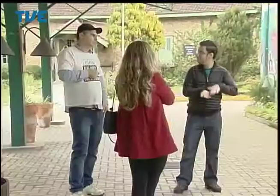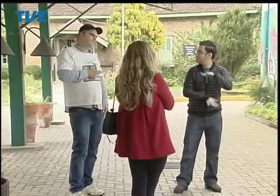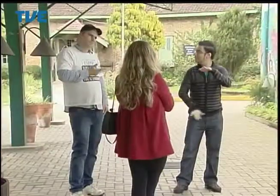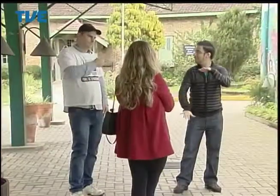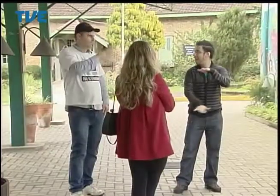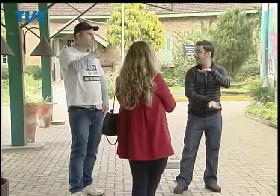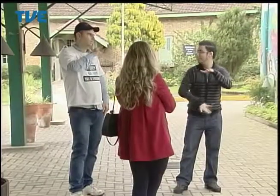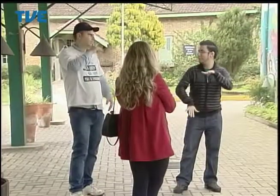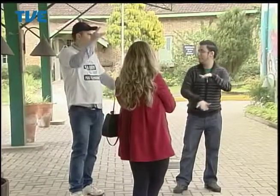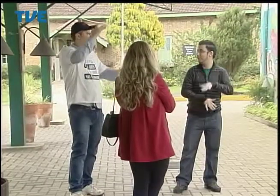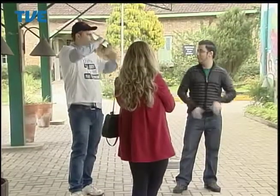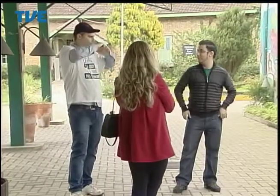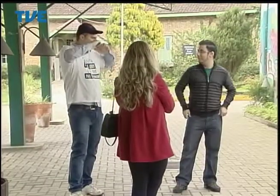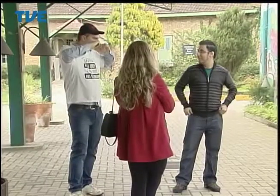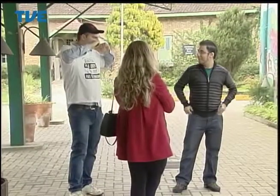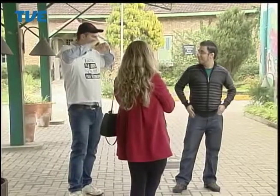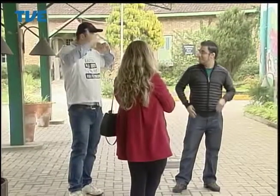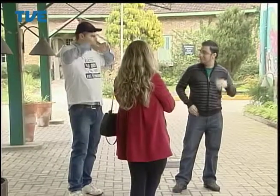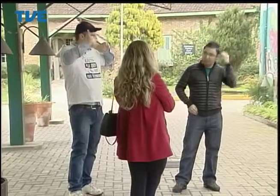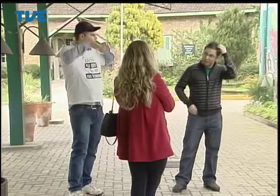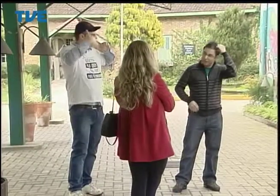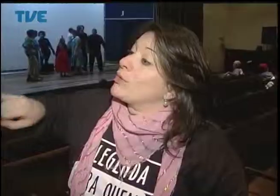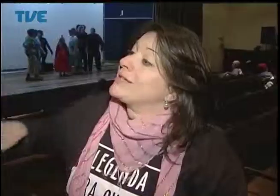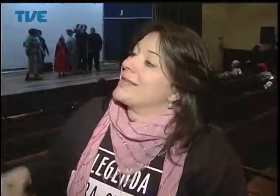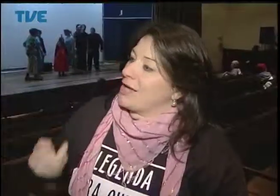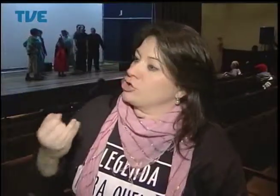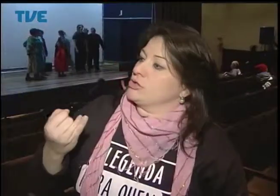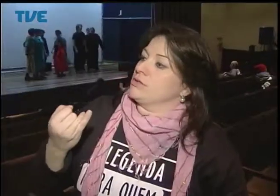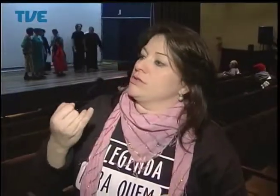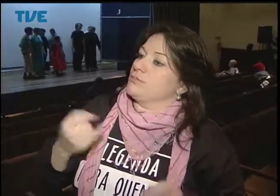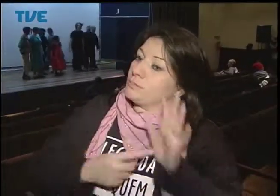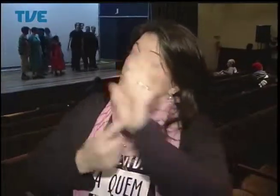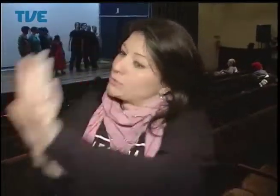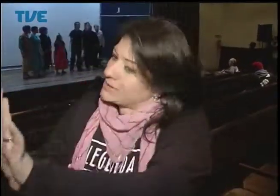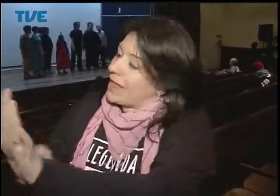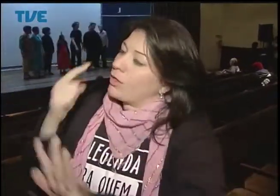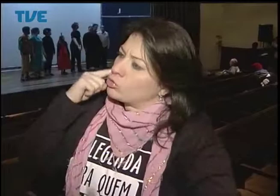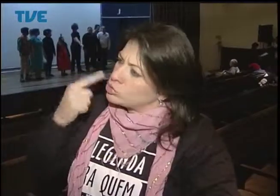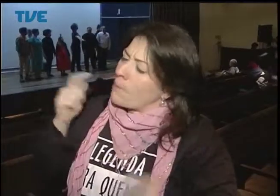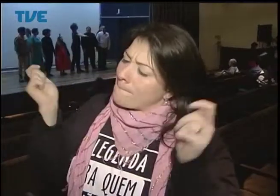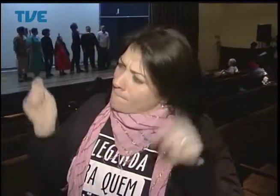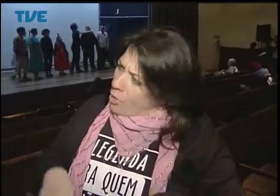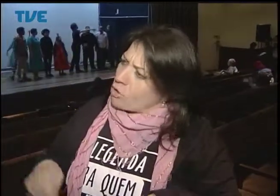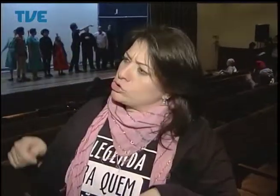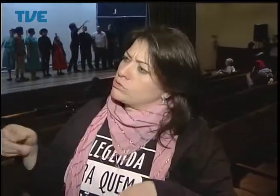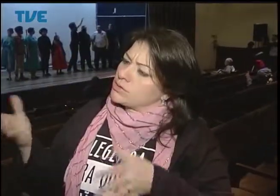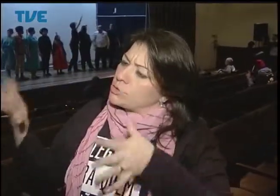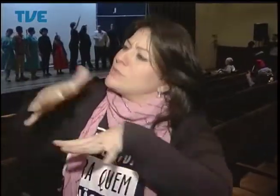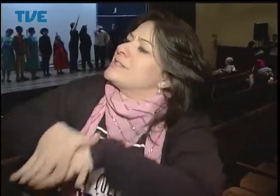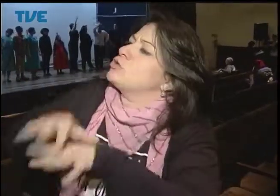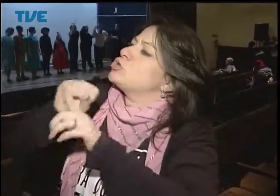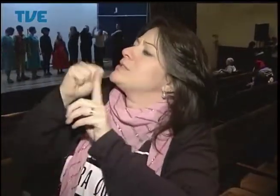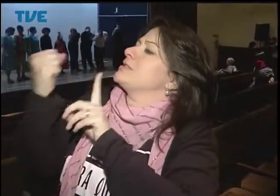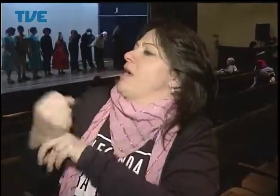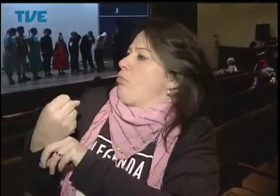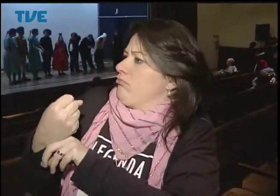quando estão em cartaz. Aqui no Festival de Gramado é uma oportunidade que nós tivemos de mostrar que os surdos, sim,